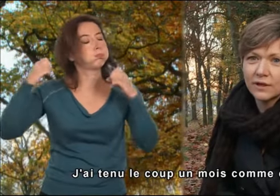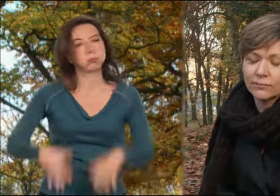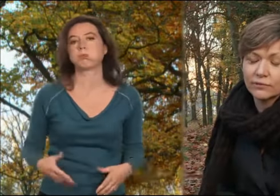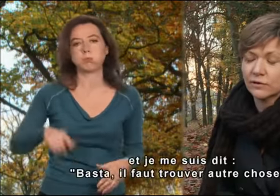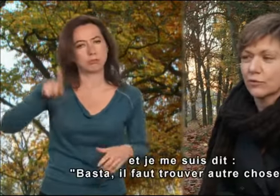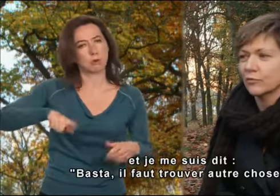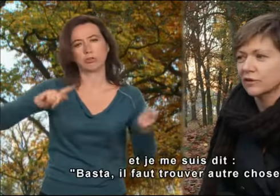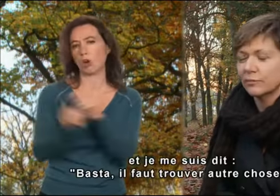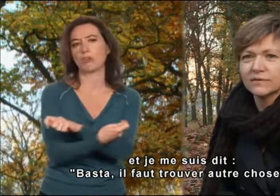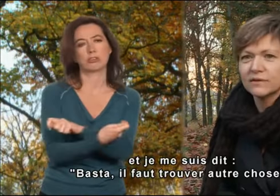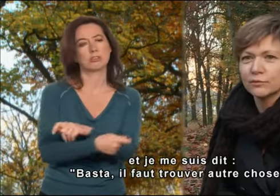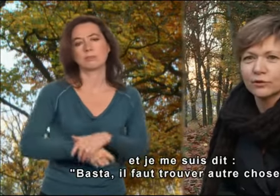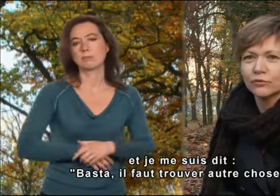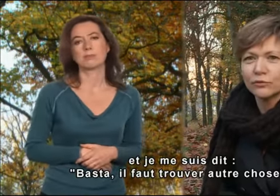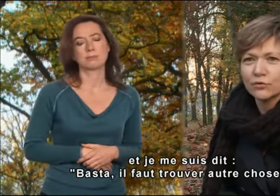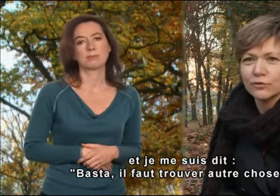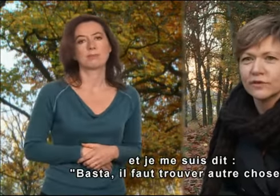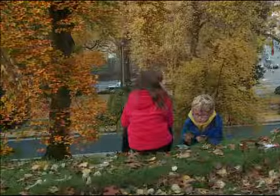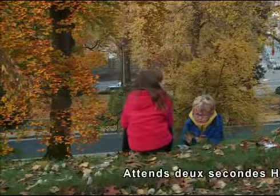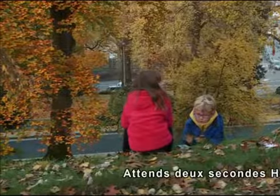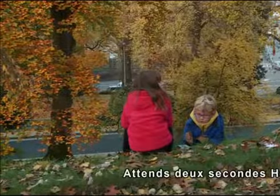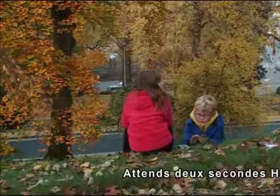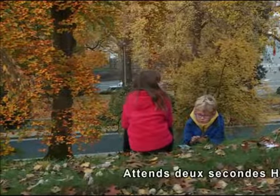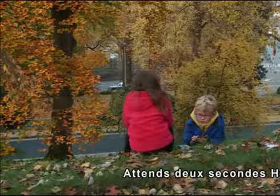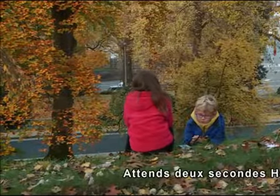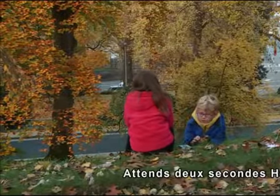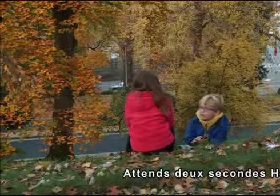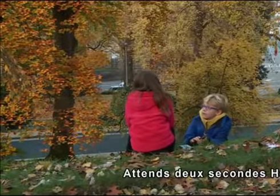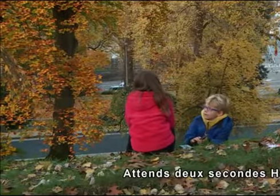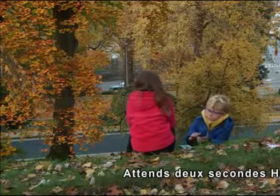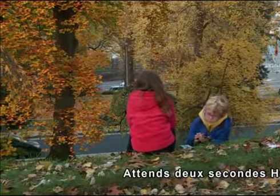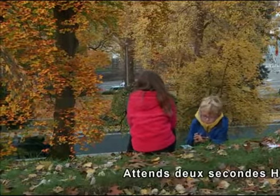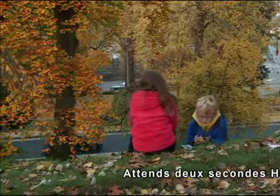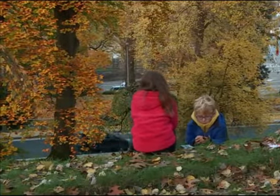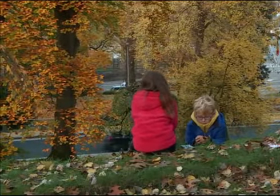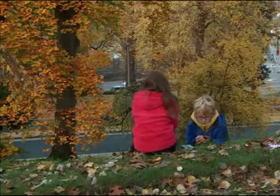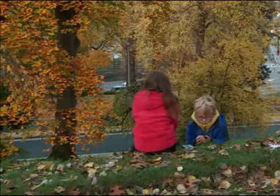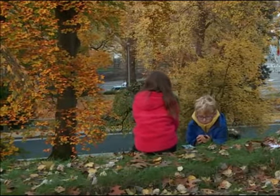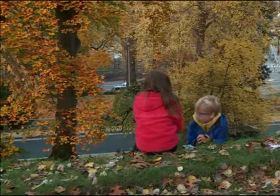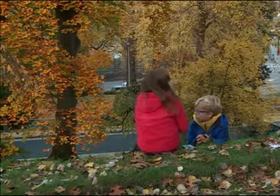ça. Et puis je me suis dit, basta, c'est bon, il faut qu'on trouve autre chose. Attends 2 secondes,